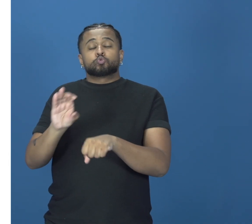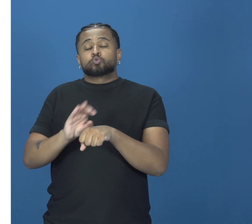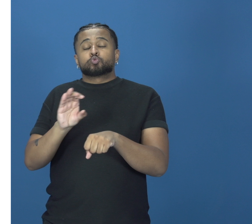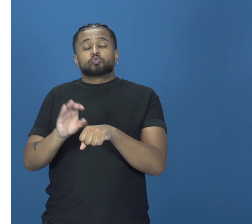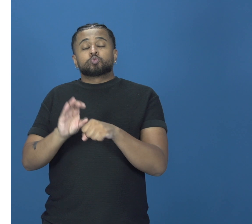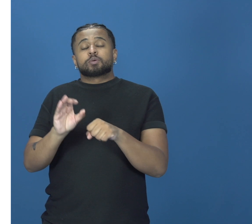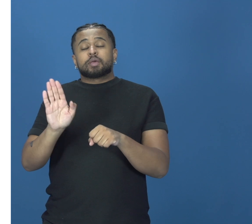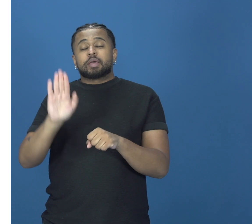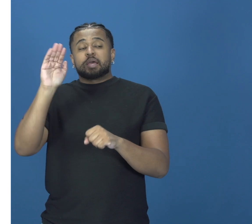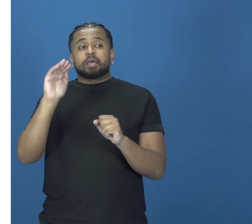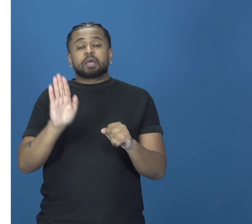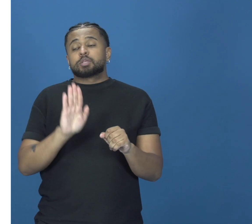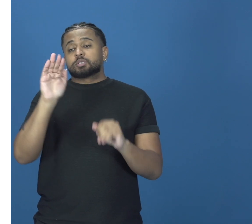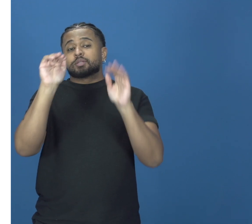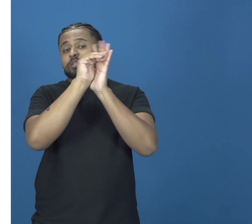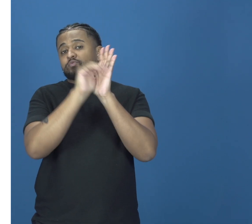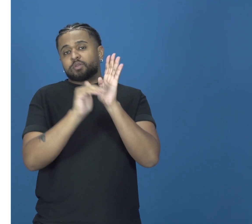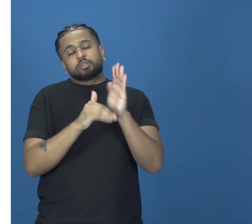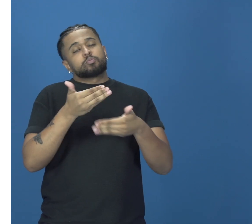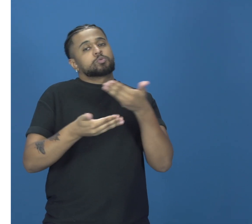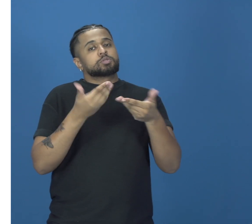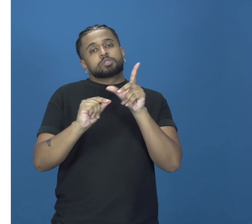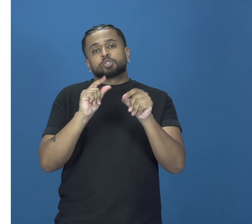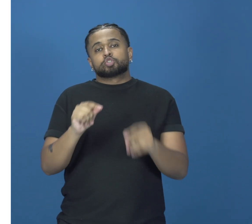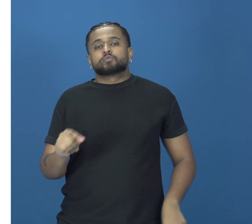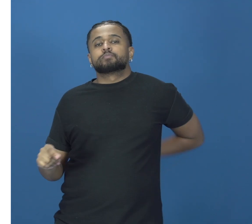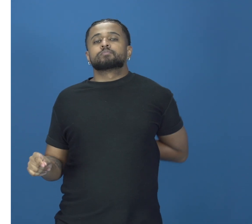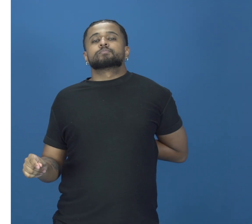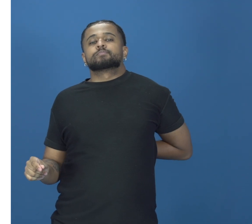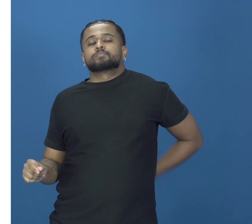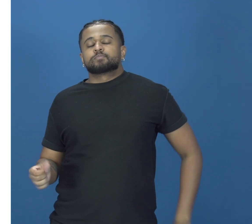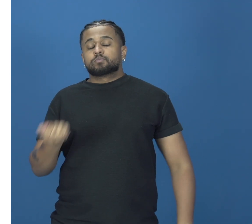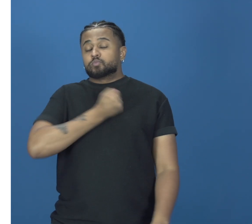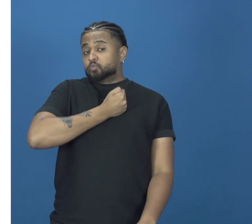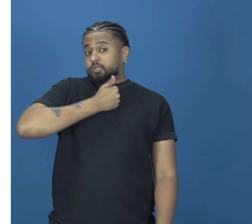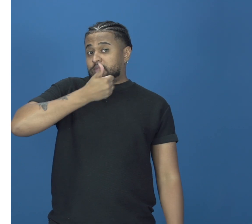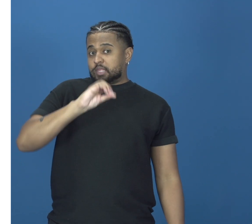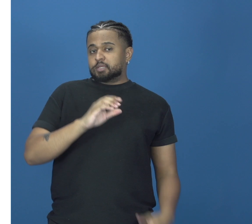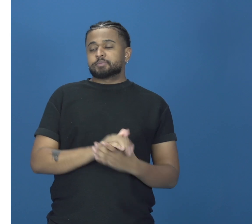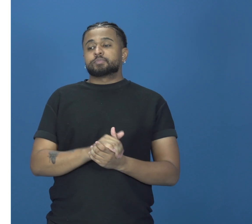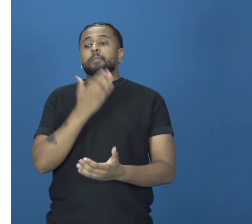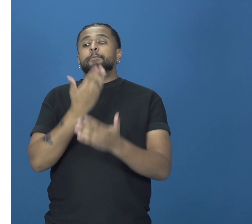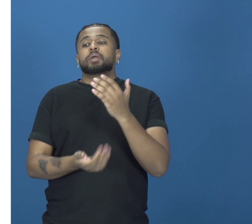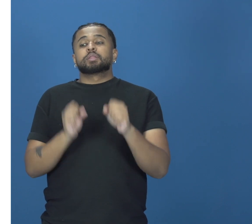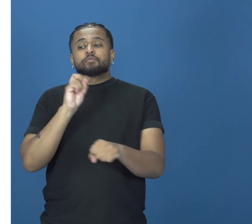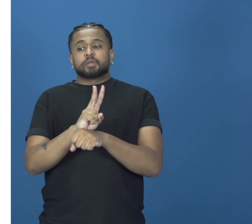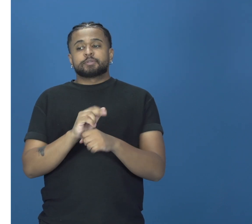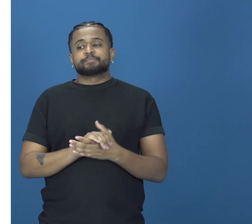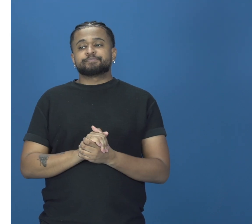entre os candidatos classificados no processo seletivo. Número 10. Da perda da vaga.